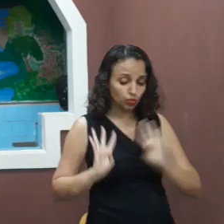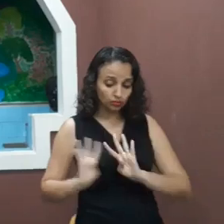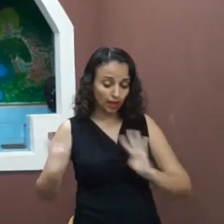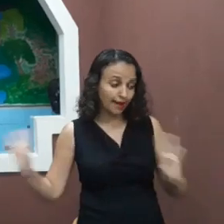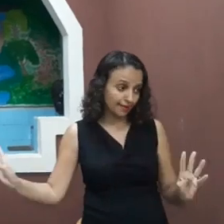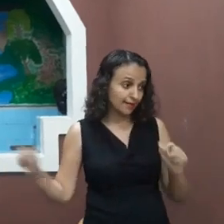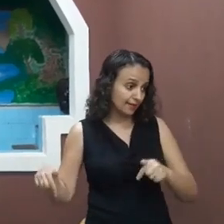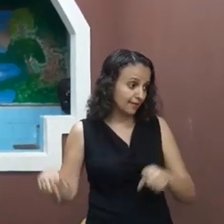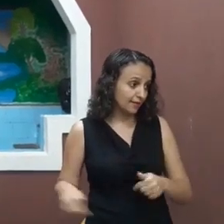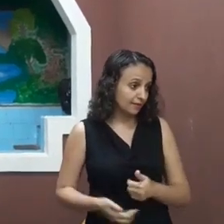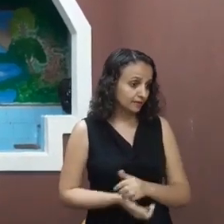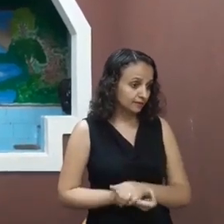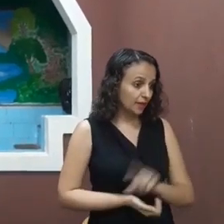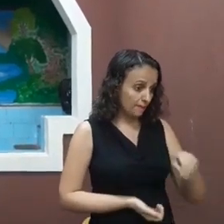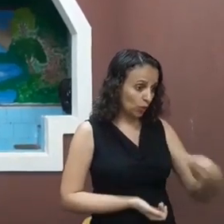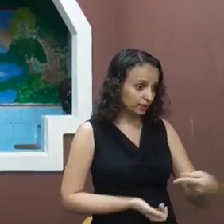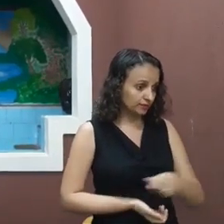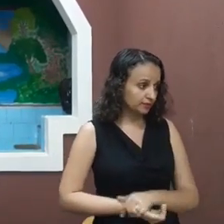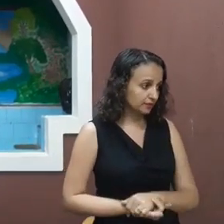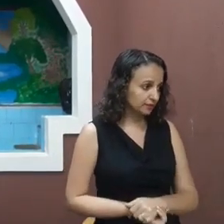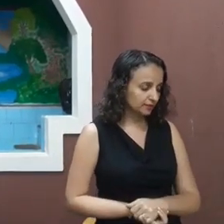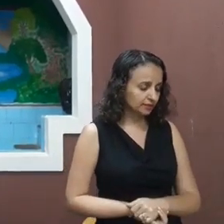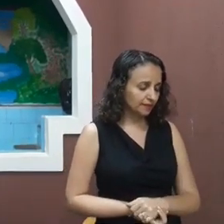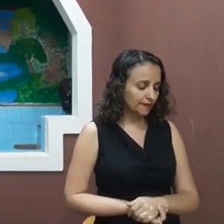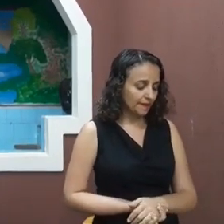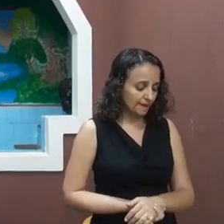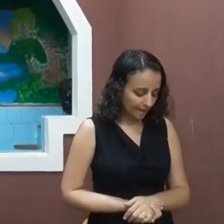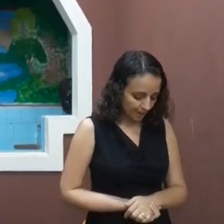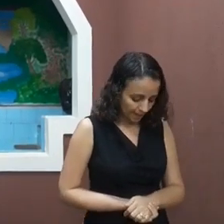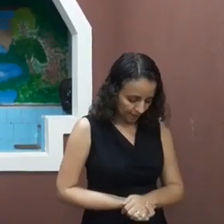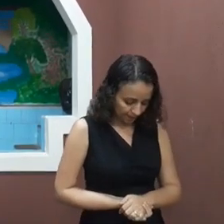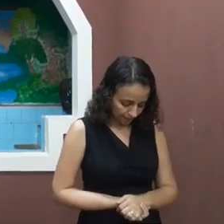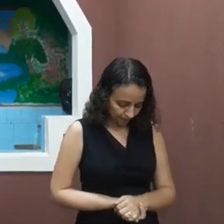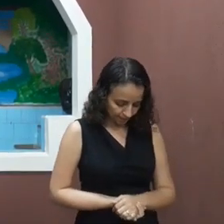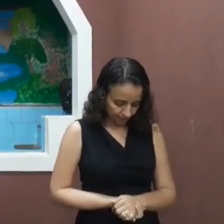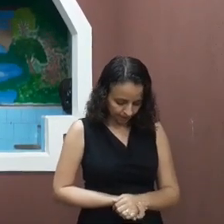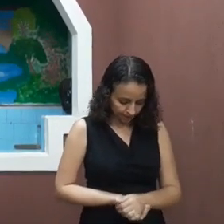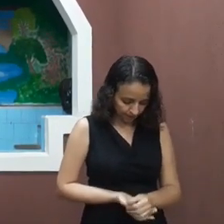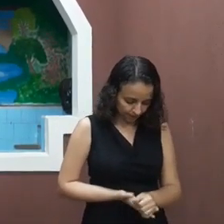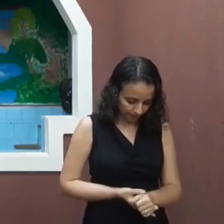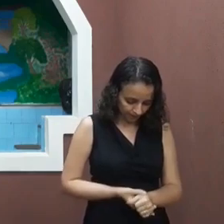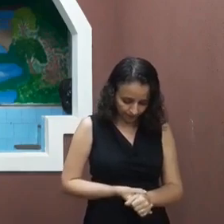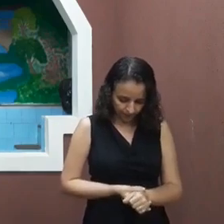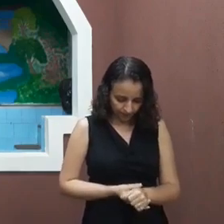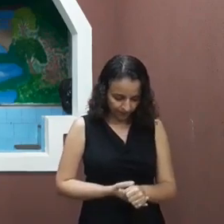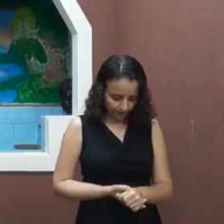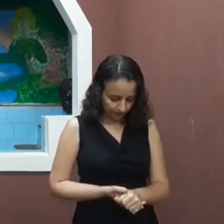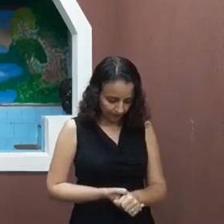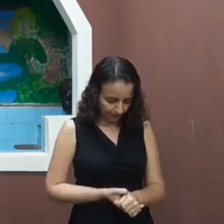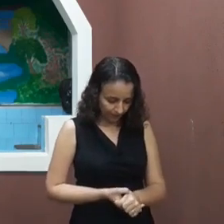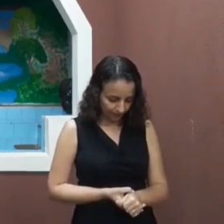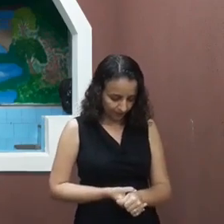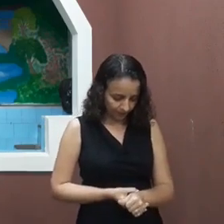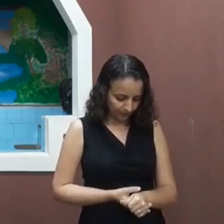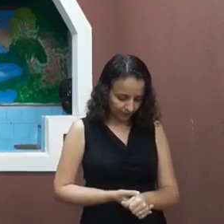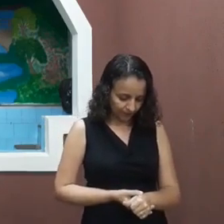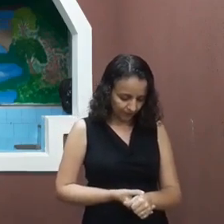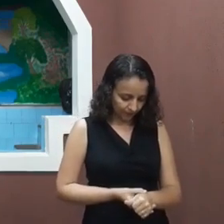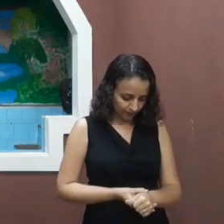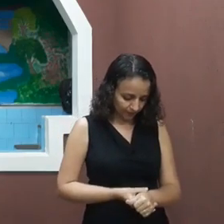nome. Muito obrigado, Pai, por tudo que tem feito, Pai, em nossas vidas. Nós te louvamos, nós te agradecemos, em nome de Jesus Cristo, Filho